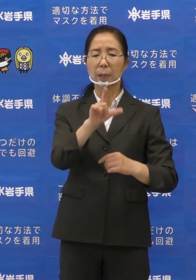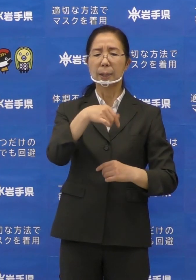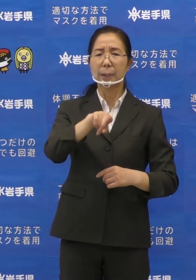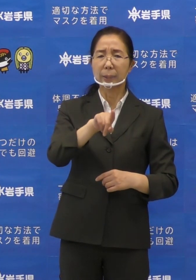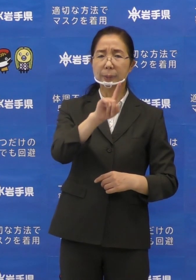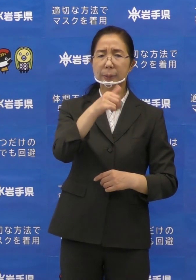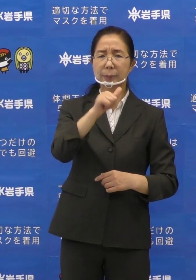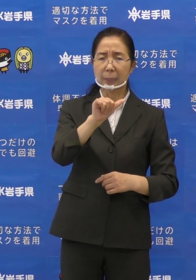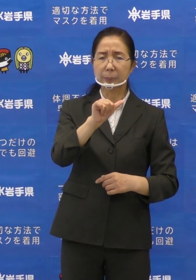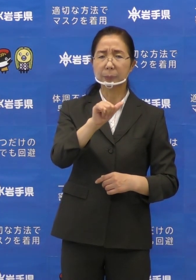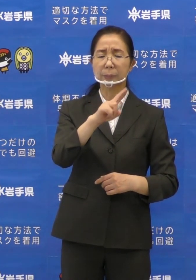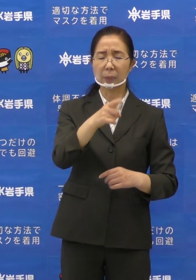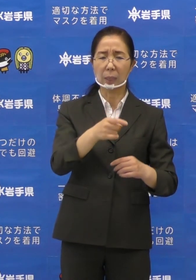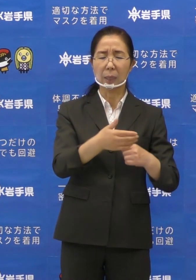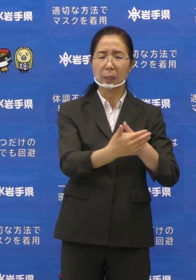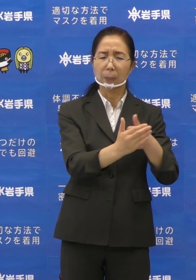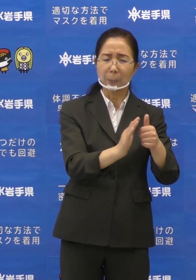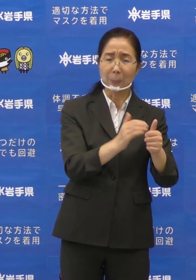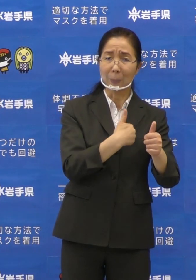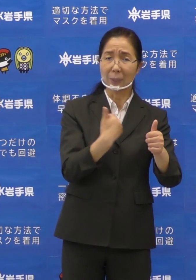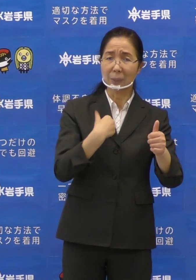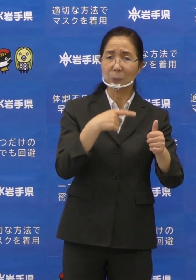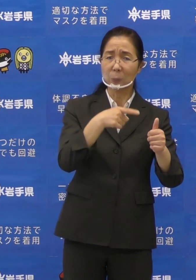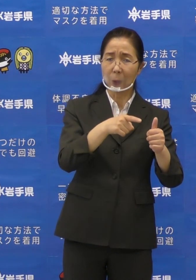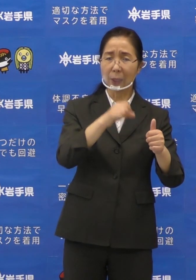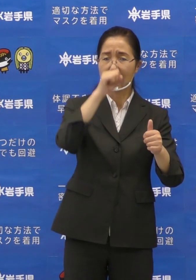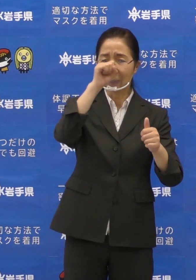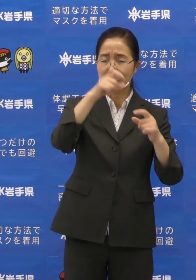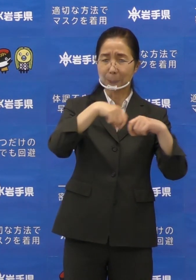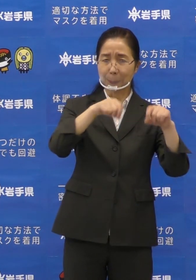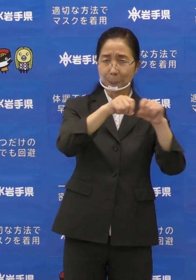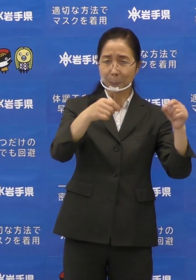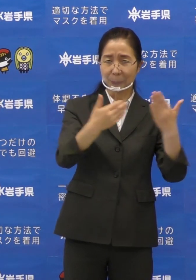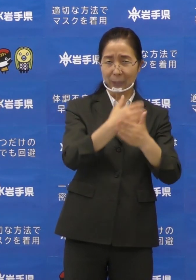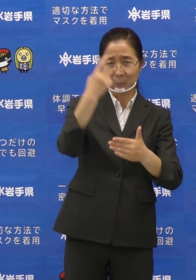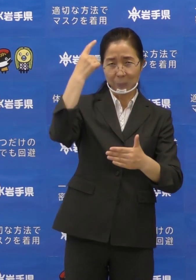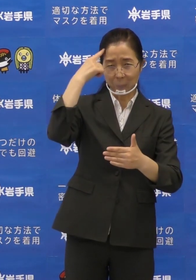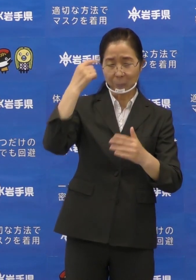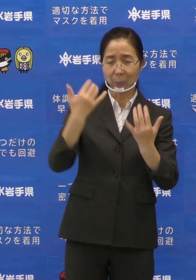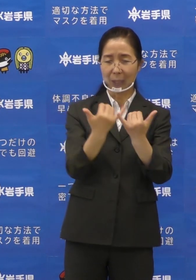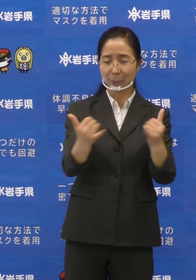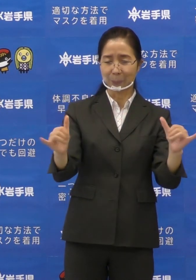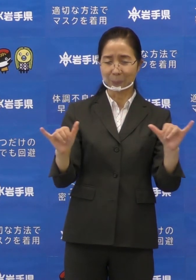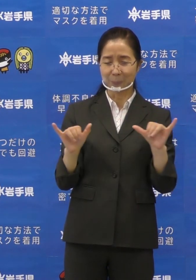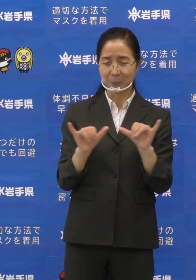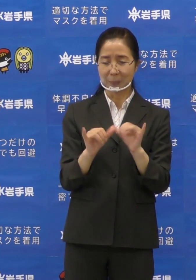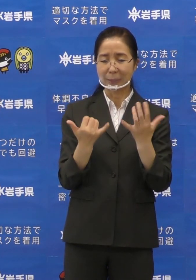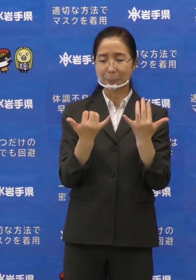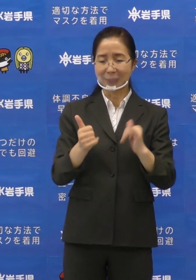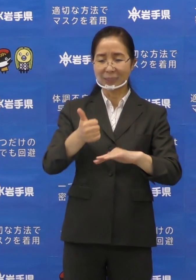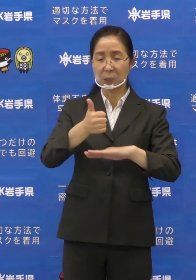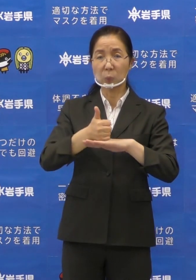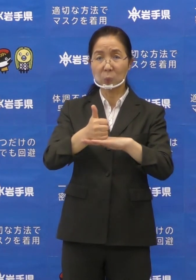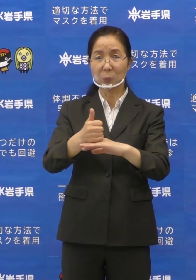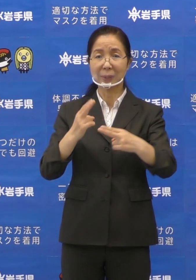要なところで、そしてあとはあの世の中全体がより民主的になり、